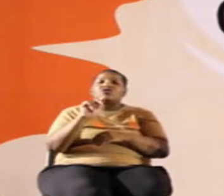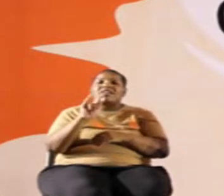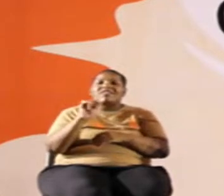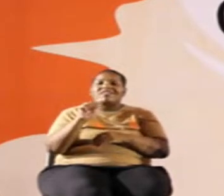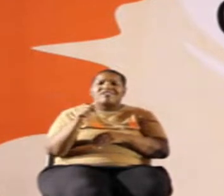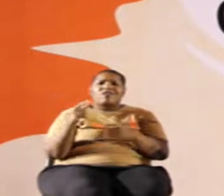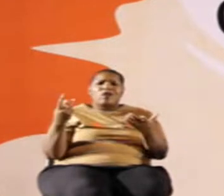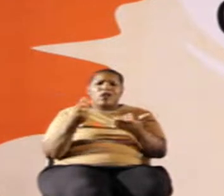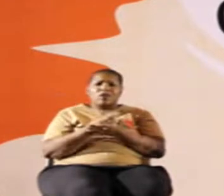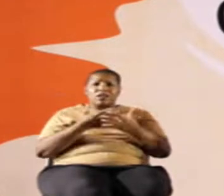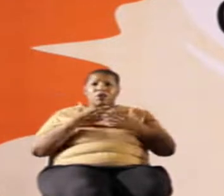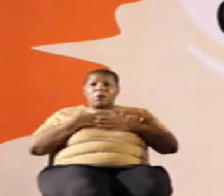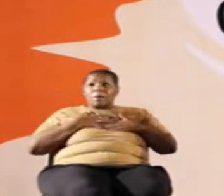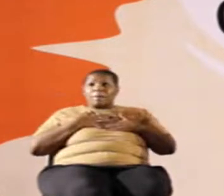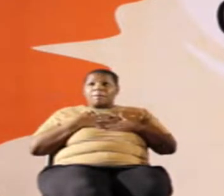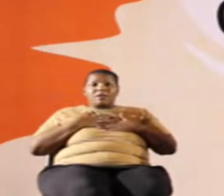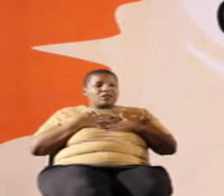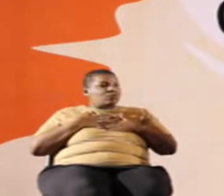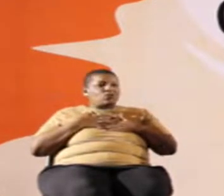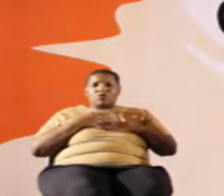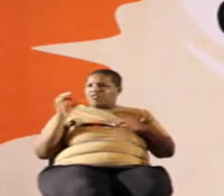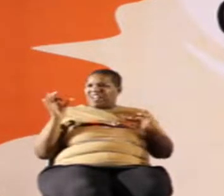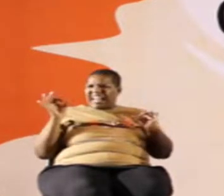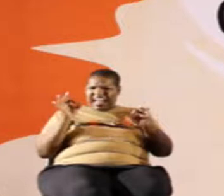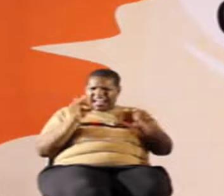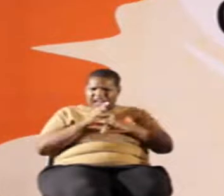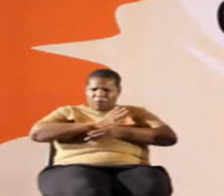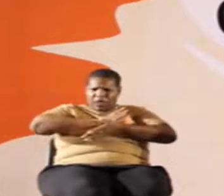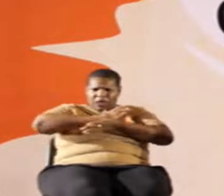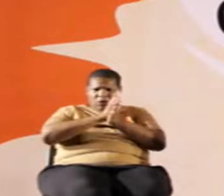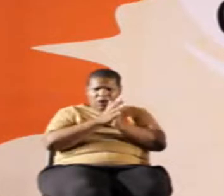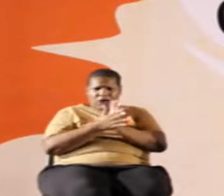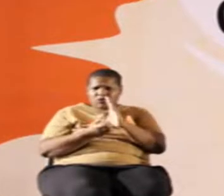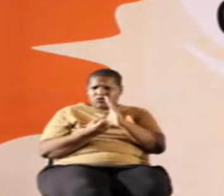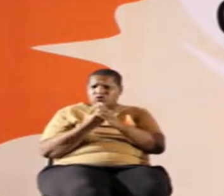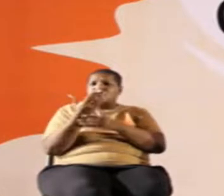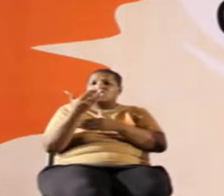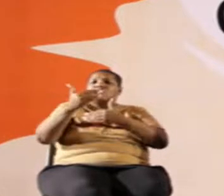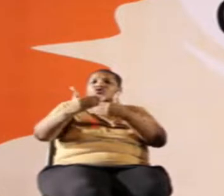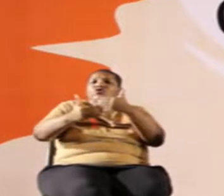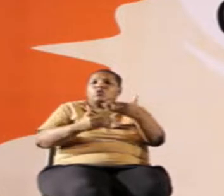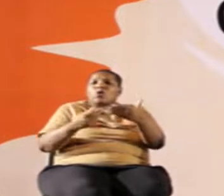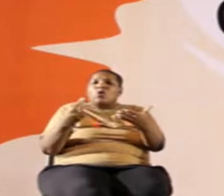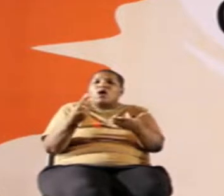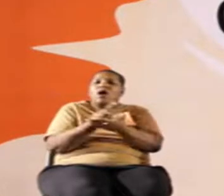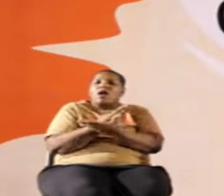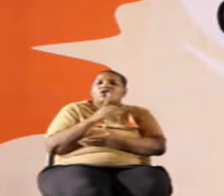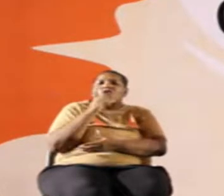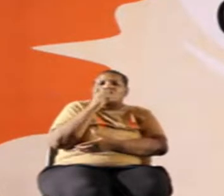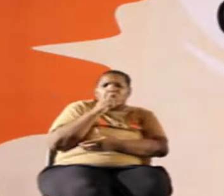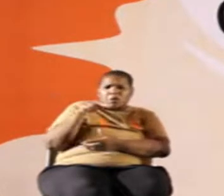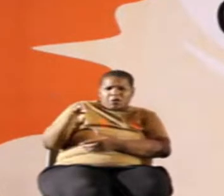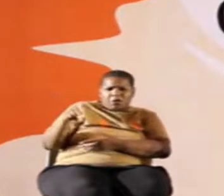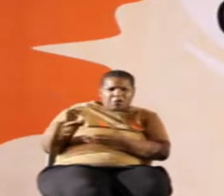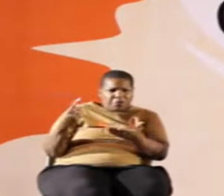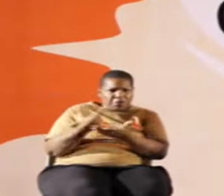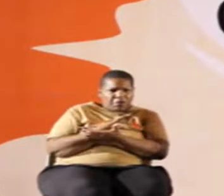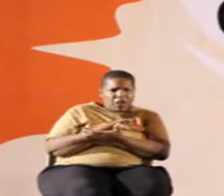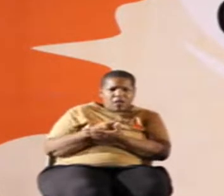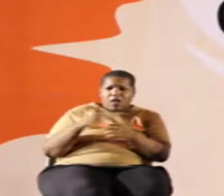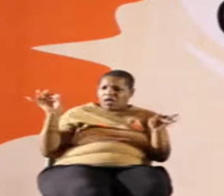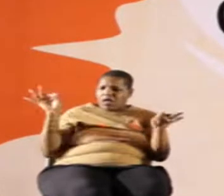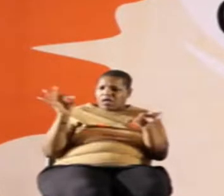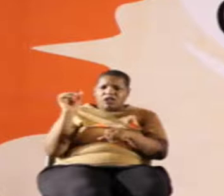acontecer domingo não vai acabar com o racismo no Brasil. O que vai acontecer domingo não vai interromper,